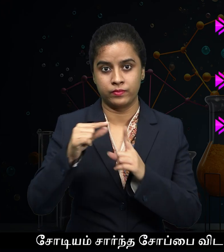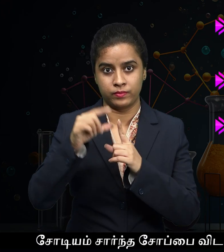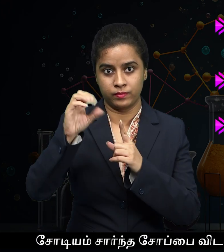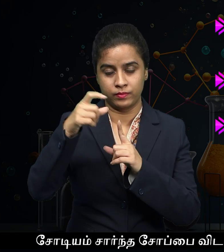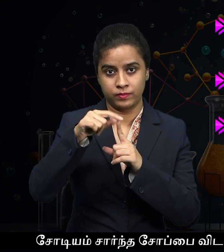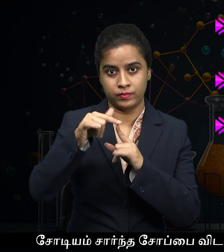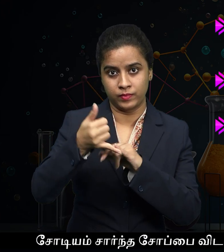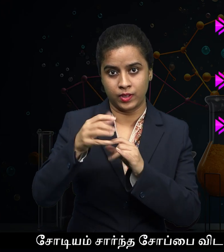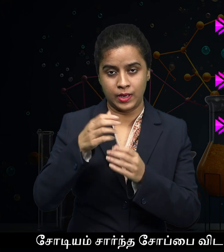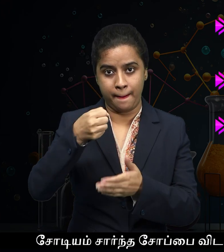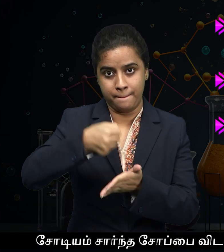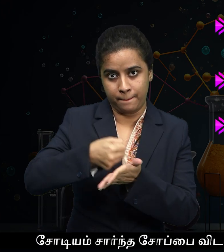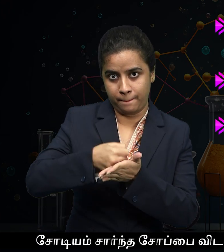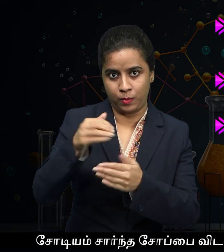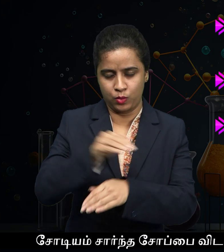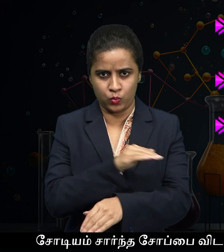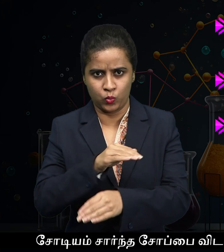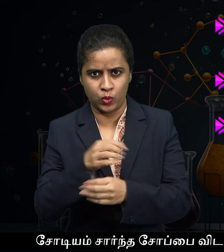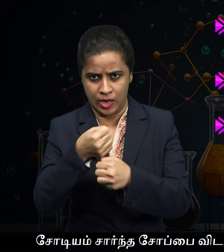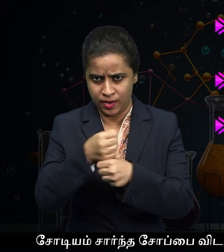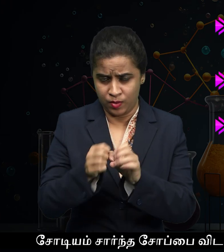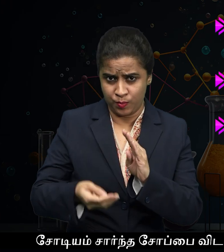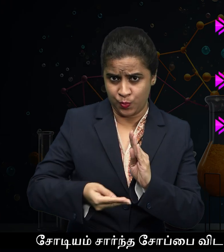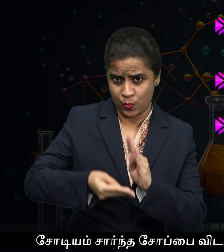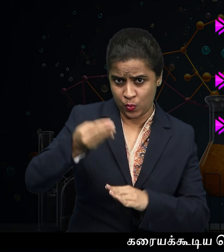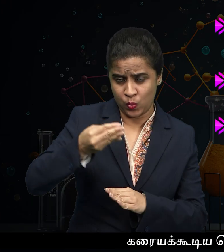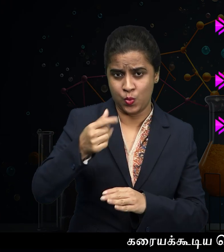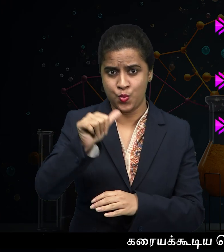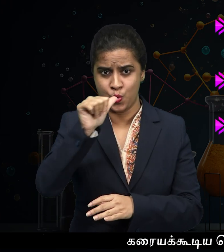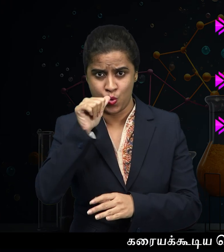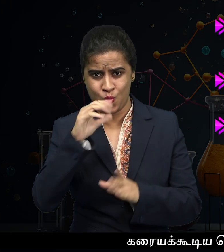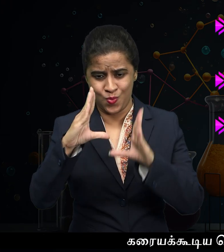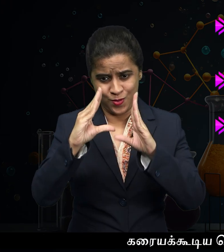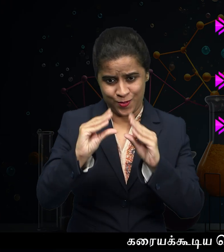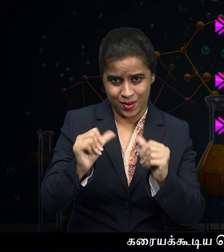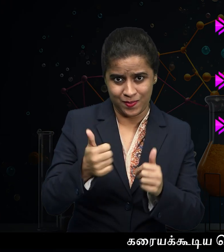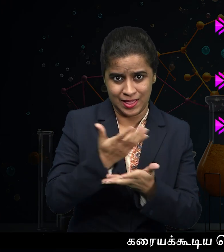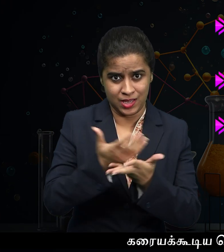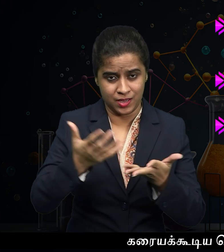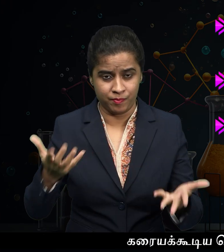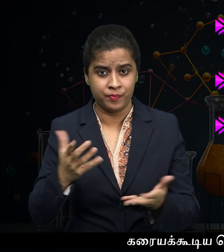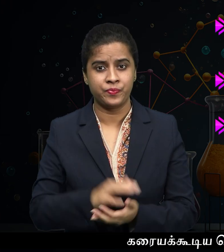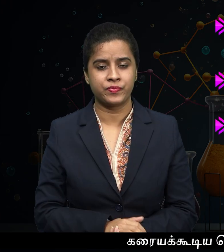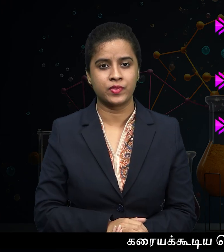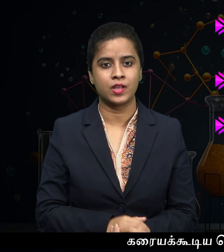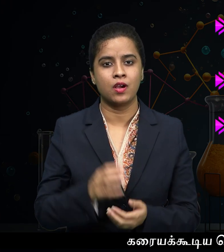சோடியம் சார்ந்த சோப்பை விட பொட்டாசியம் சார்ந்த சோப்பு அதிக நீரில் கரையக்கூடிய பொருளை உருவாக்குகிறது.